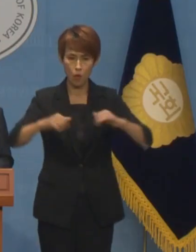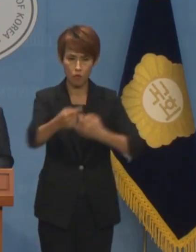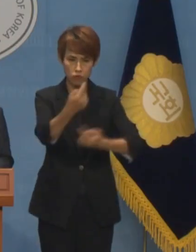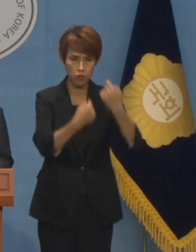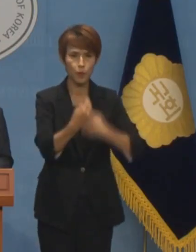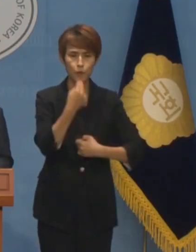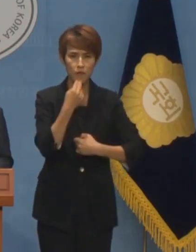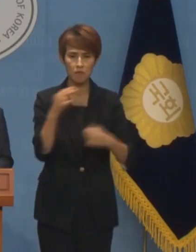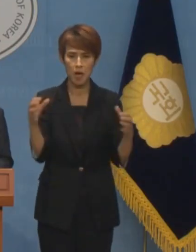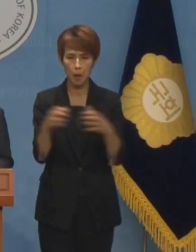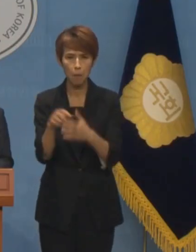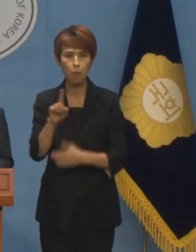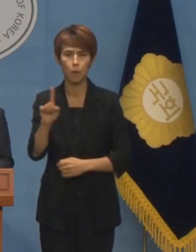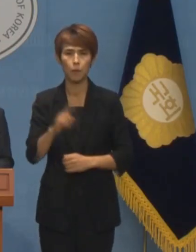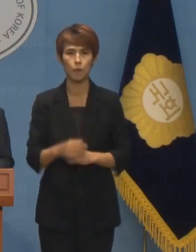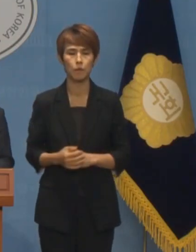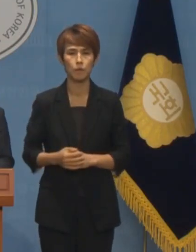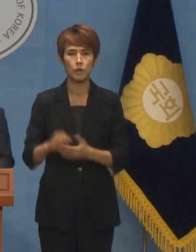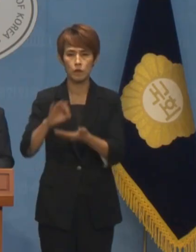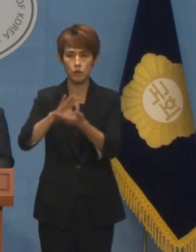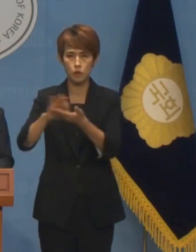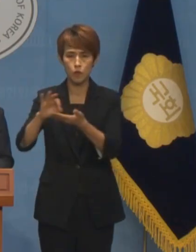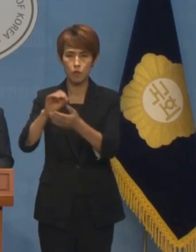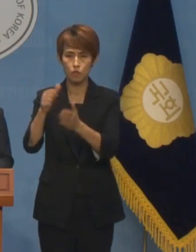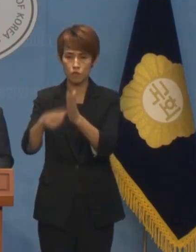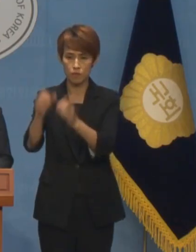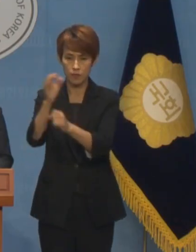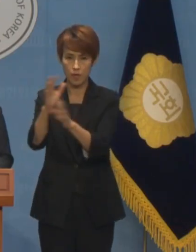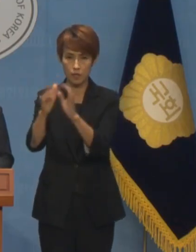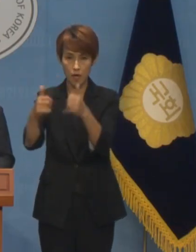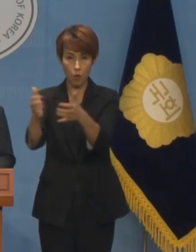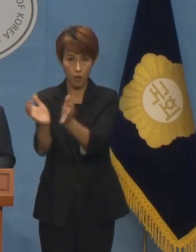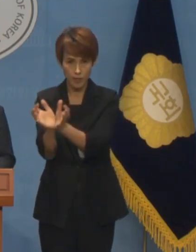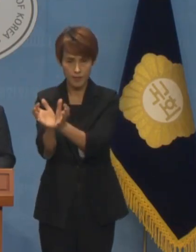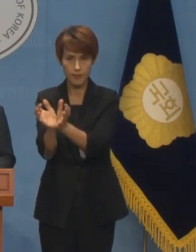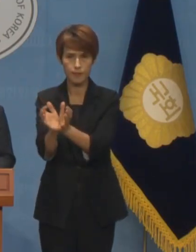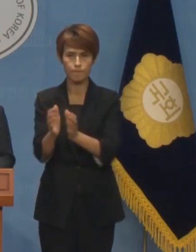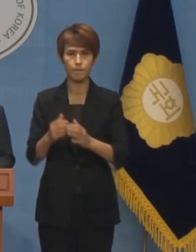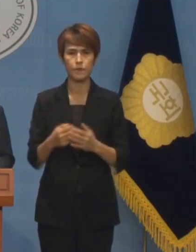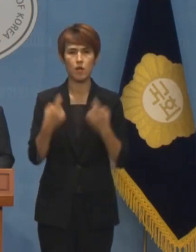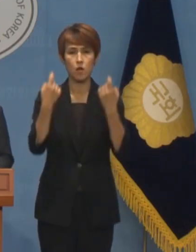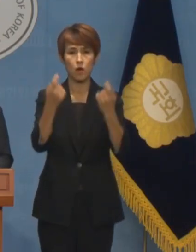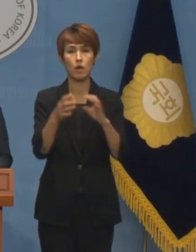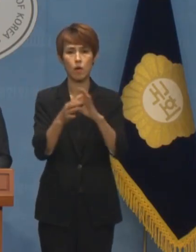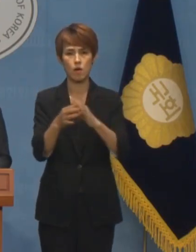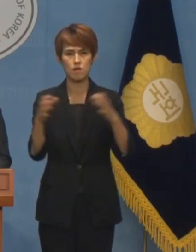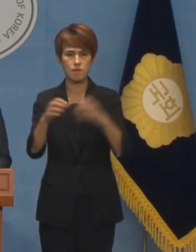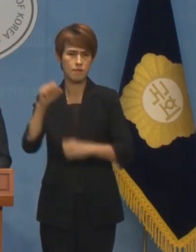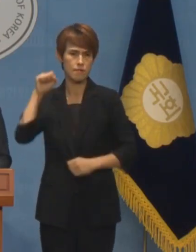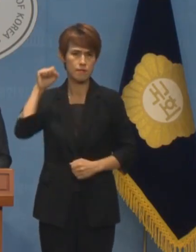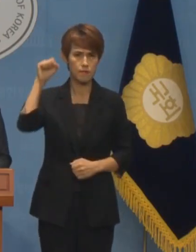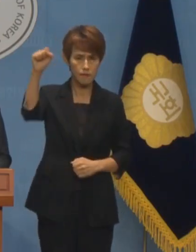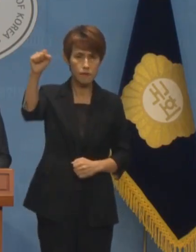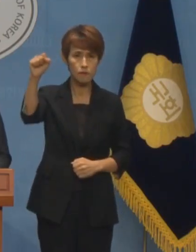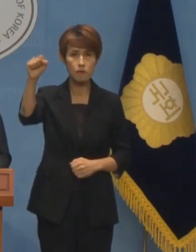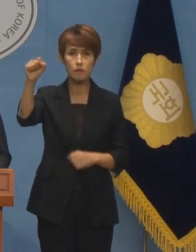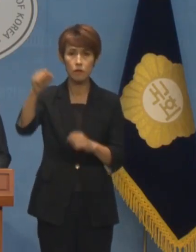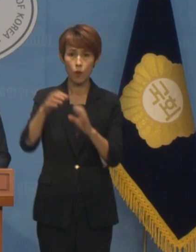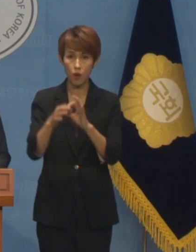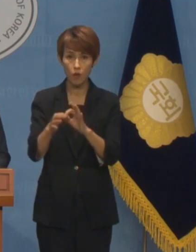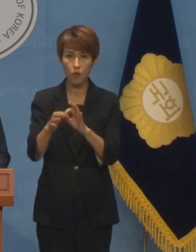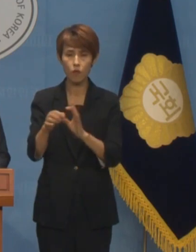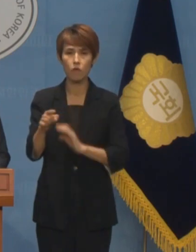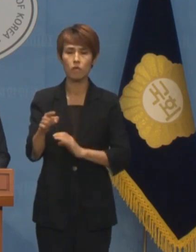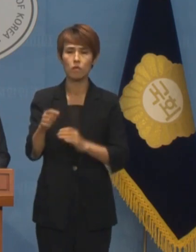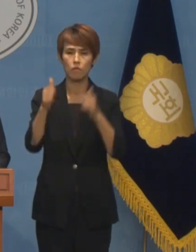드리고, 소비자원에서는 지금 집단 분쟁, 여행에 대해서 집단 분쟁과 관련해서